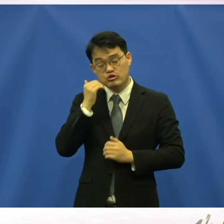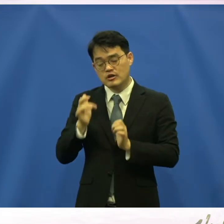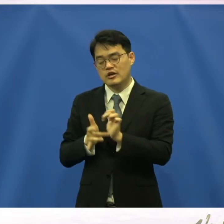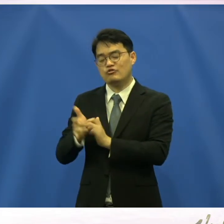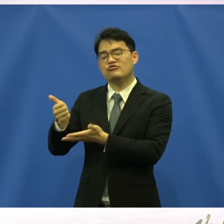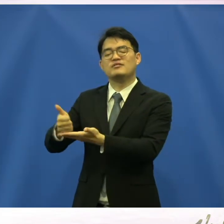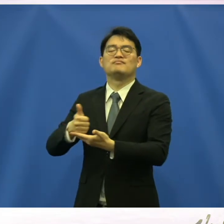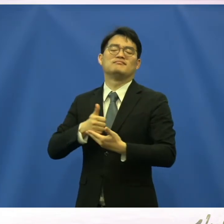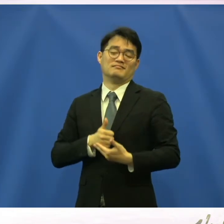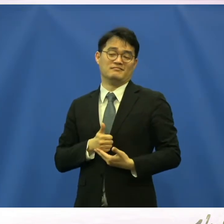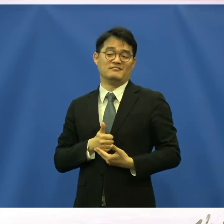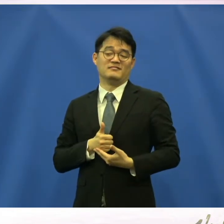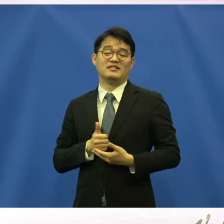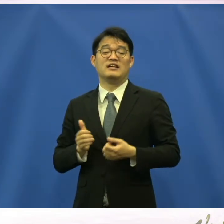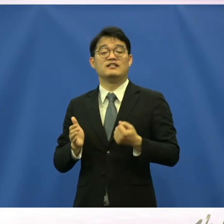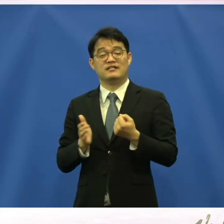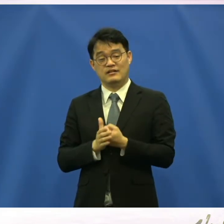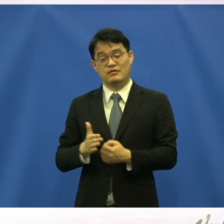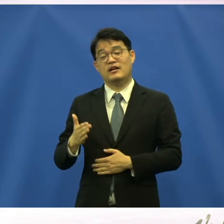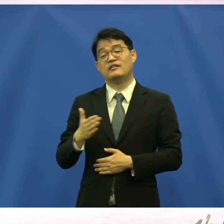그리스도를 발견하고 나니까